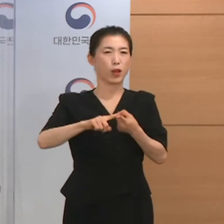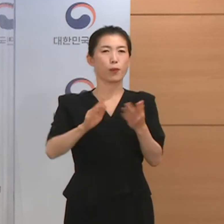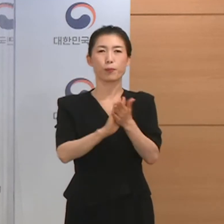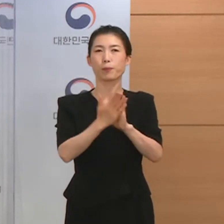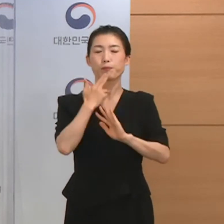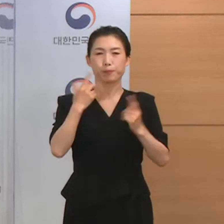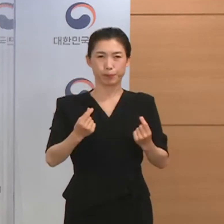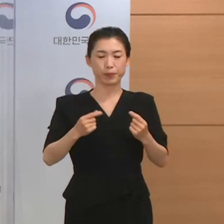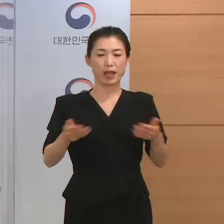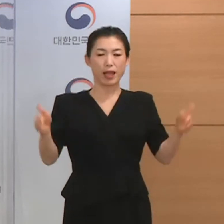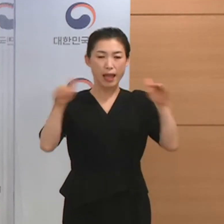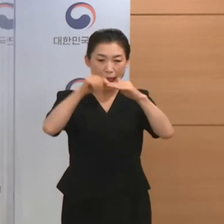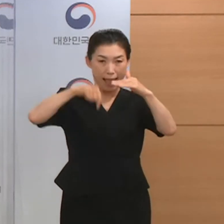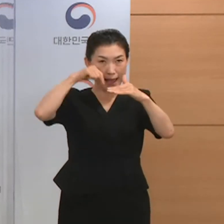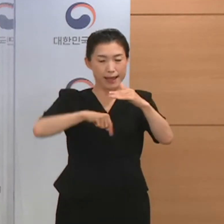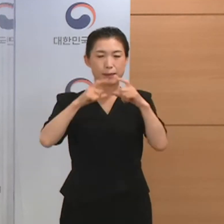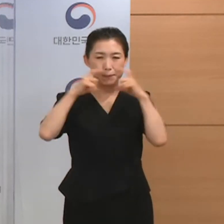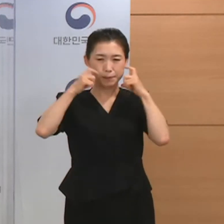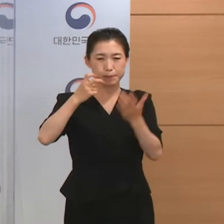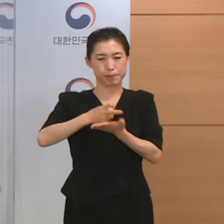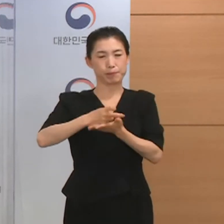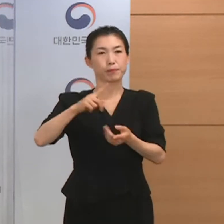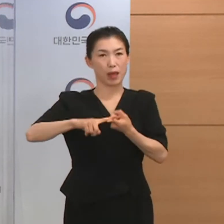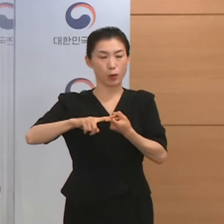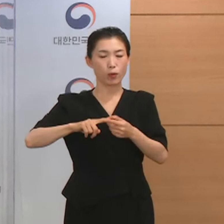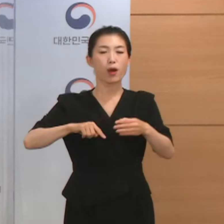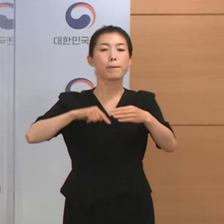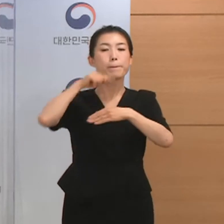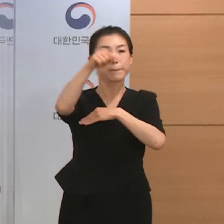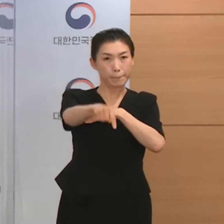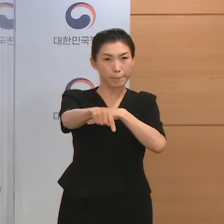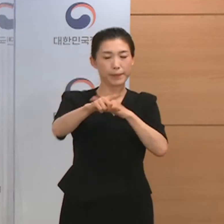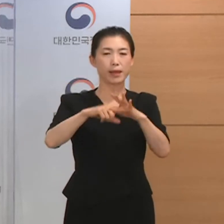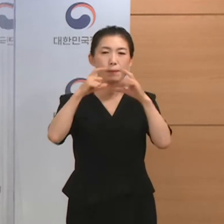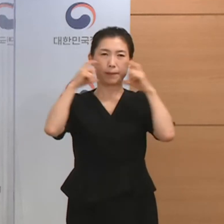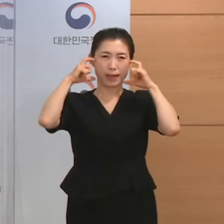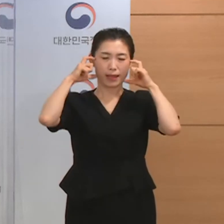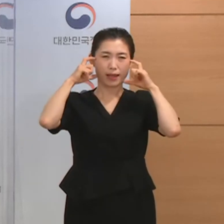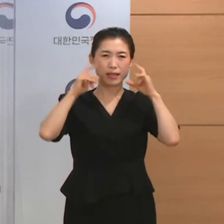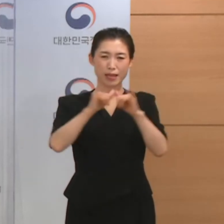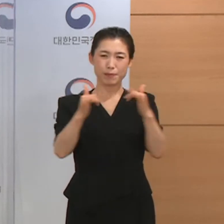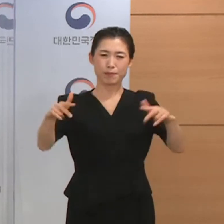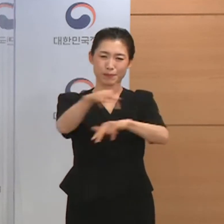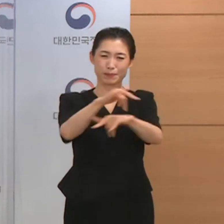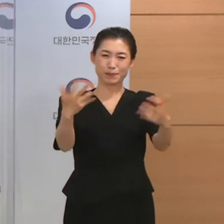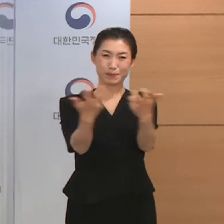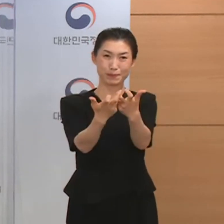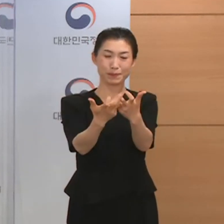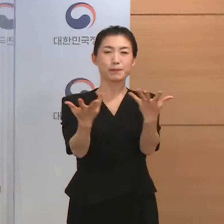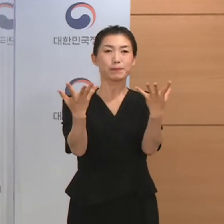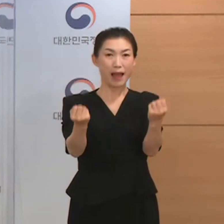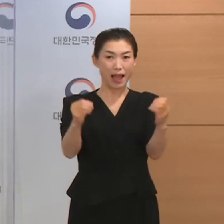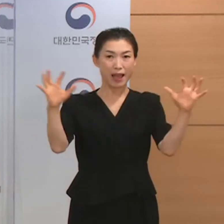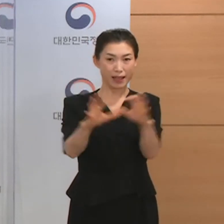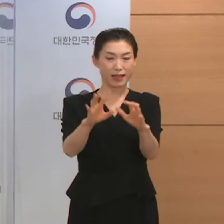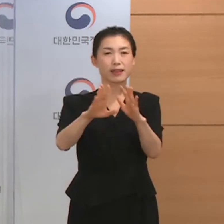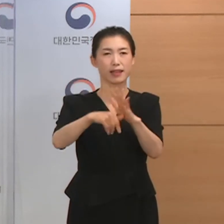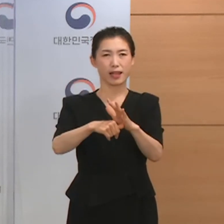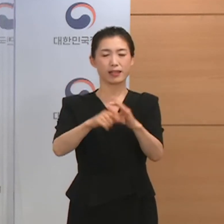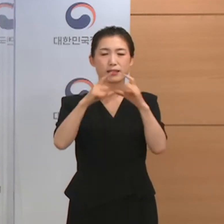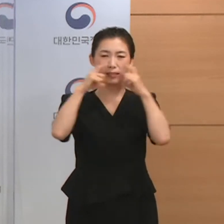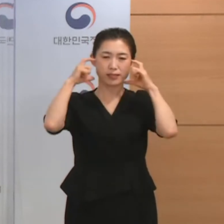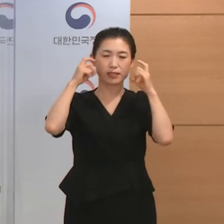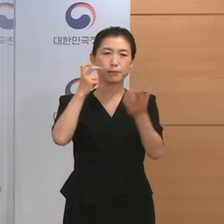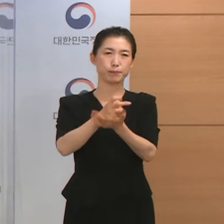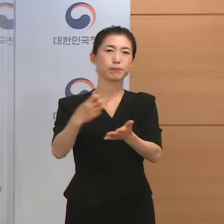다만 실외 부분에 있어서 실외 부분에 있어서도 행사 집회 등의 다수 이 군중 모임에 대해서는